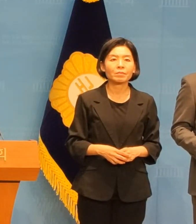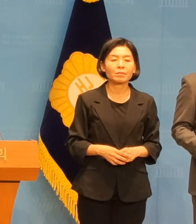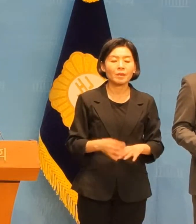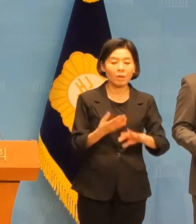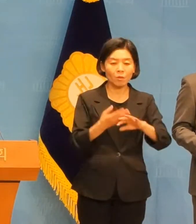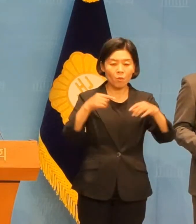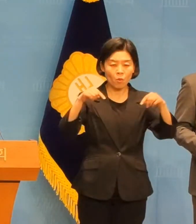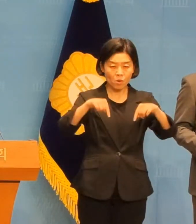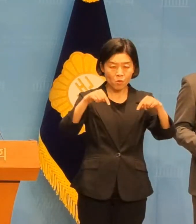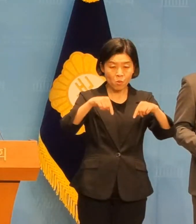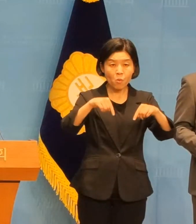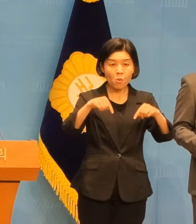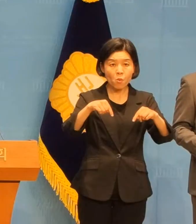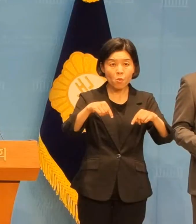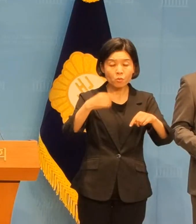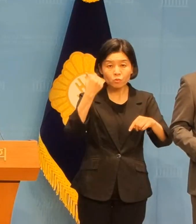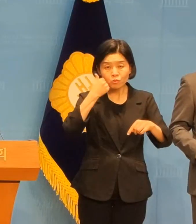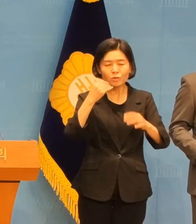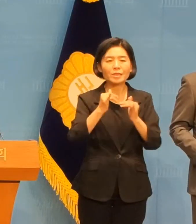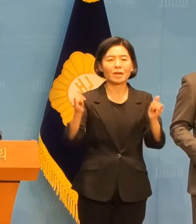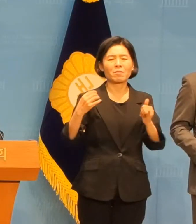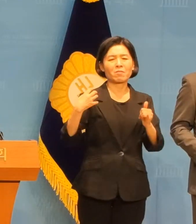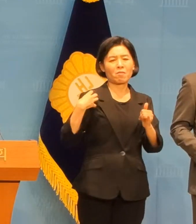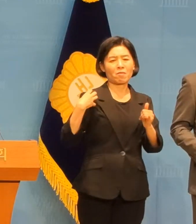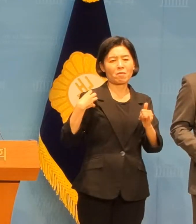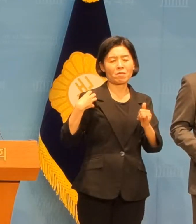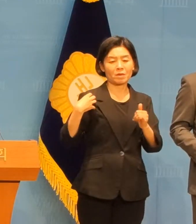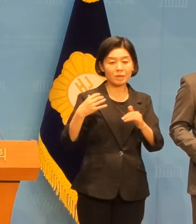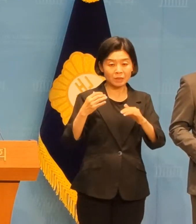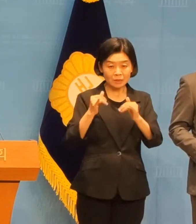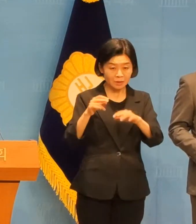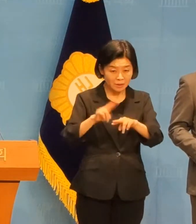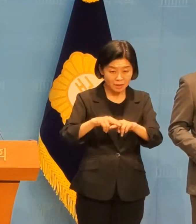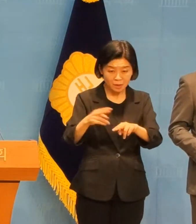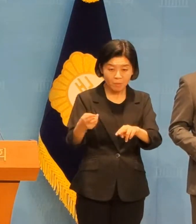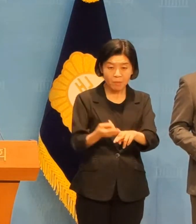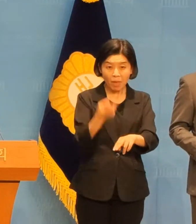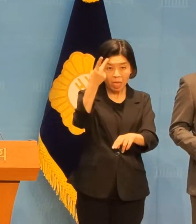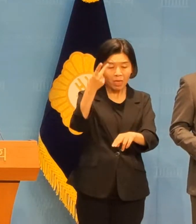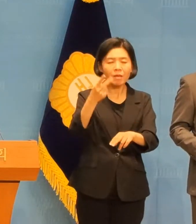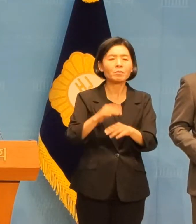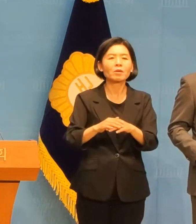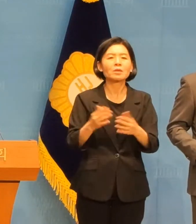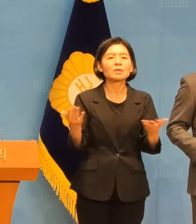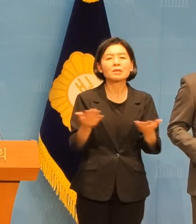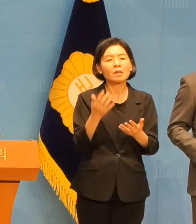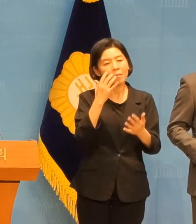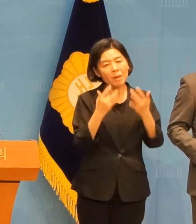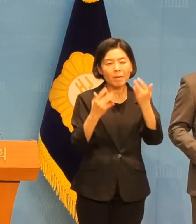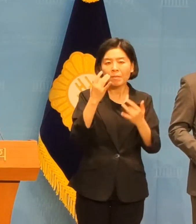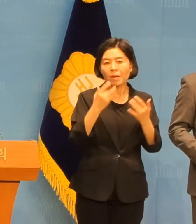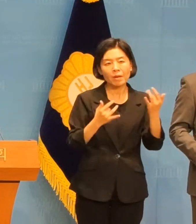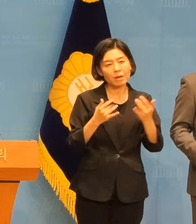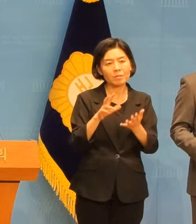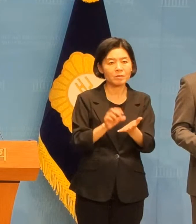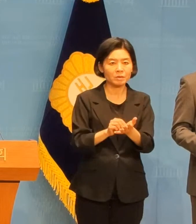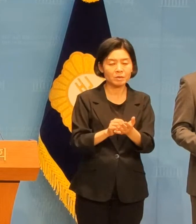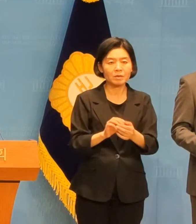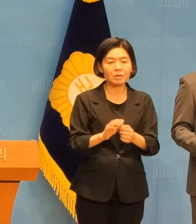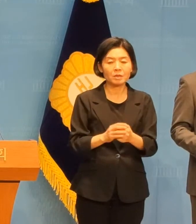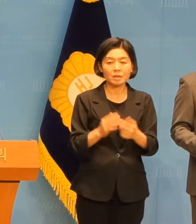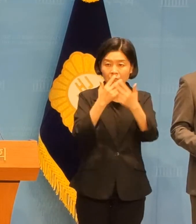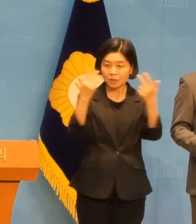외교는 결국 사람이 하는 일이라 사람이 없으면 곧바로 공백이 발생할 수밖에 없습니다. 이것이 바로